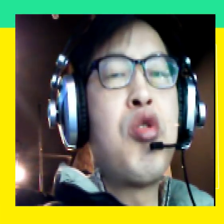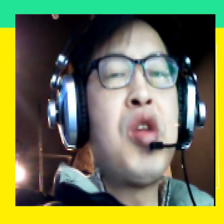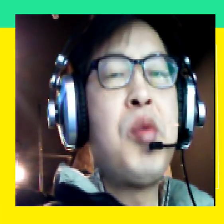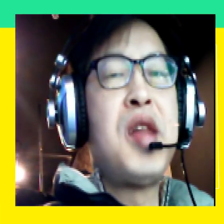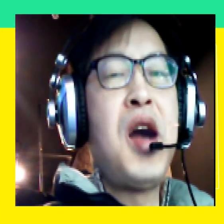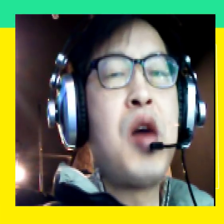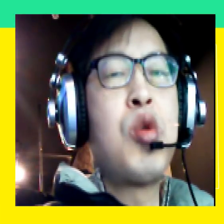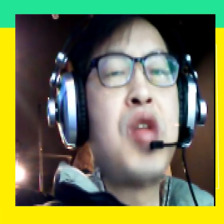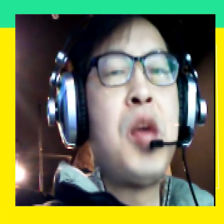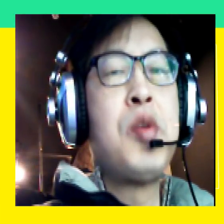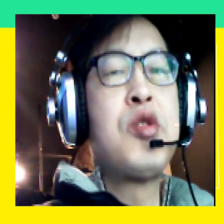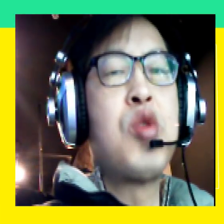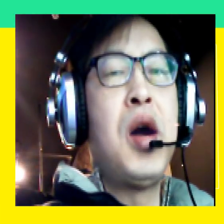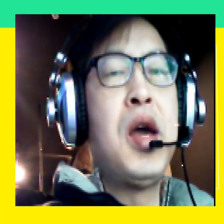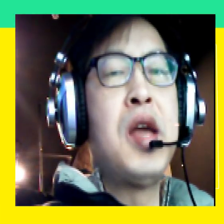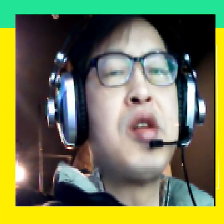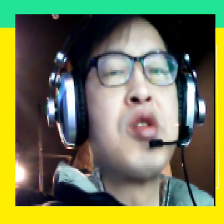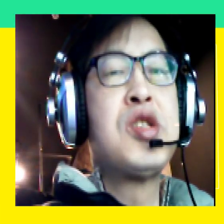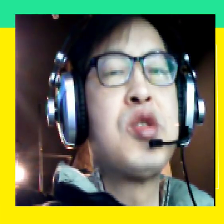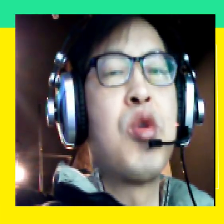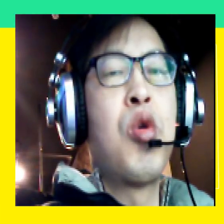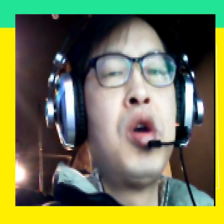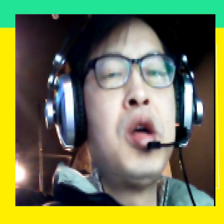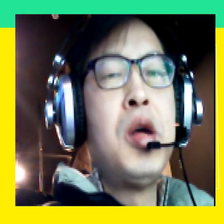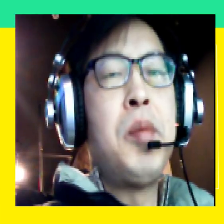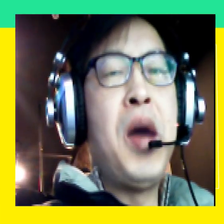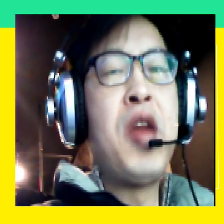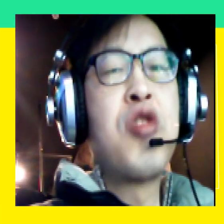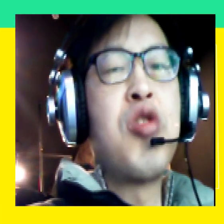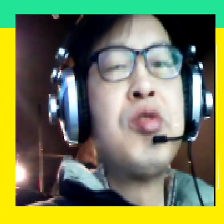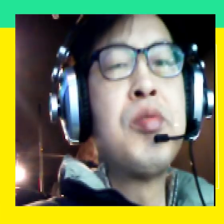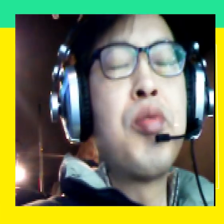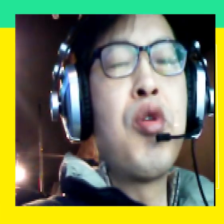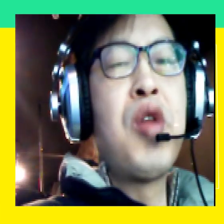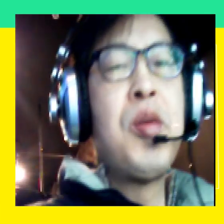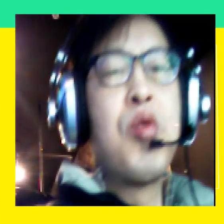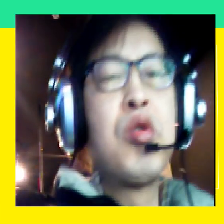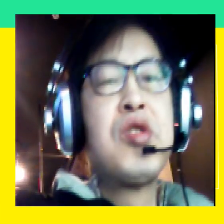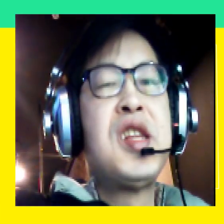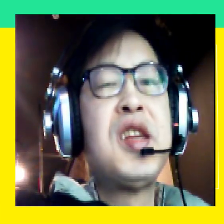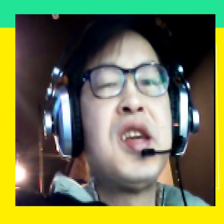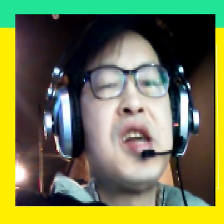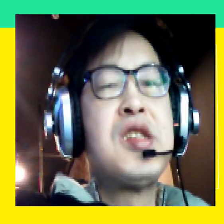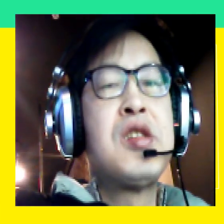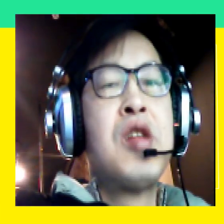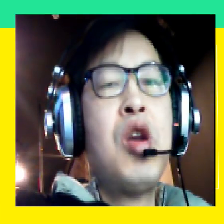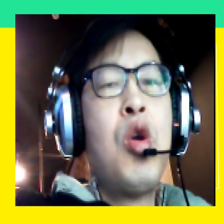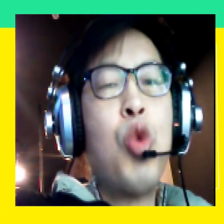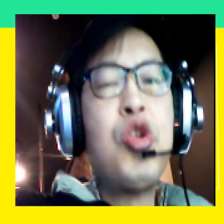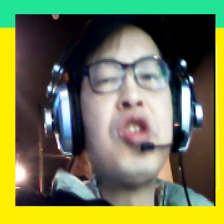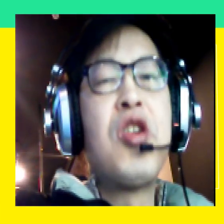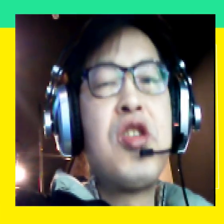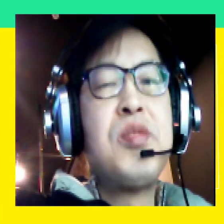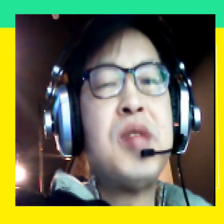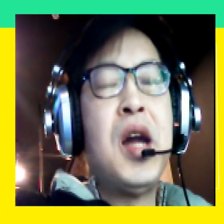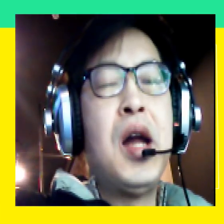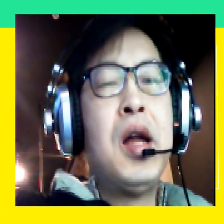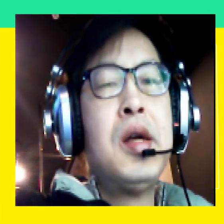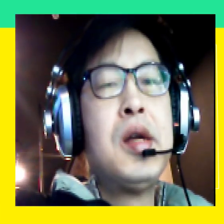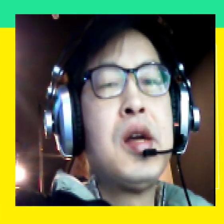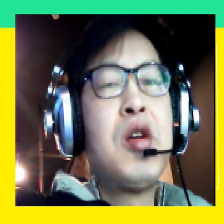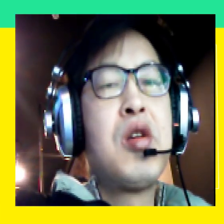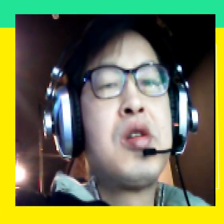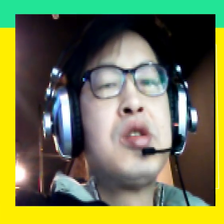그게 프로그래머화 돼갖고 네이버 스토어에 정식으로 바이러스 없는 프로그램으로 등재되기까지는 5년이